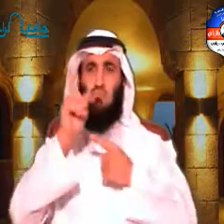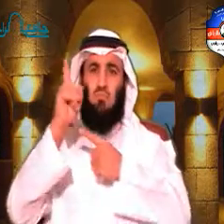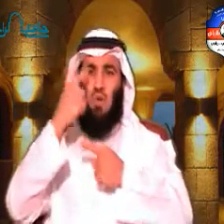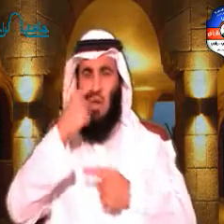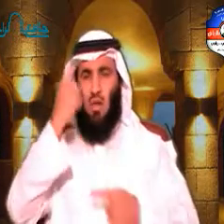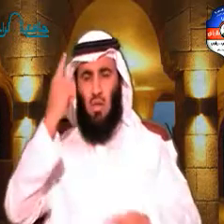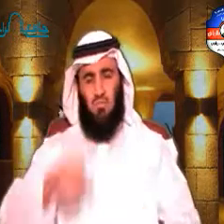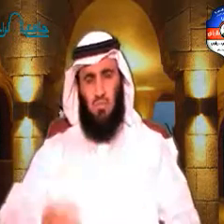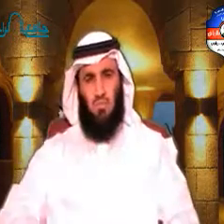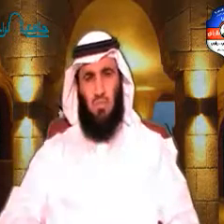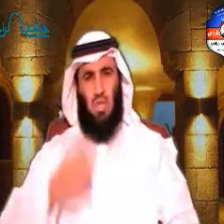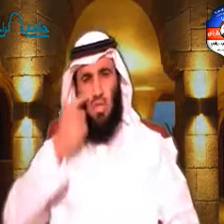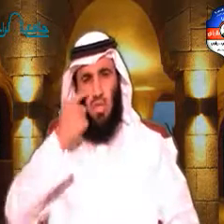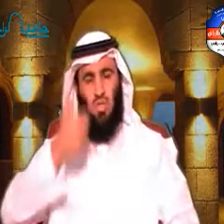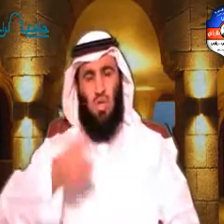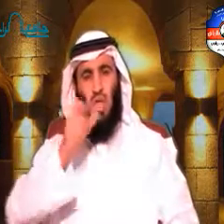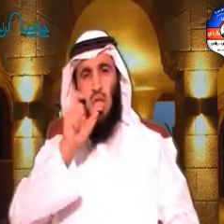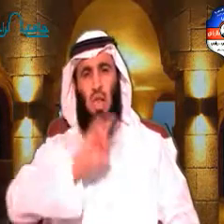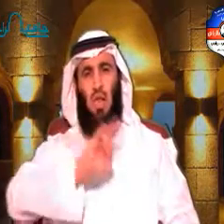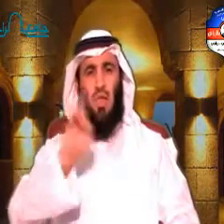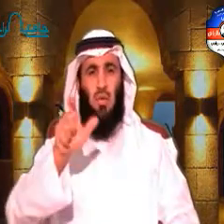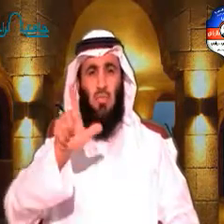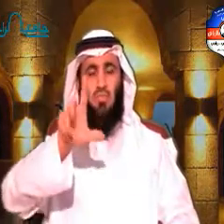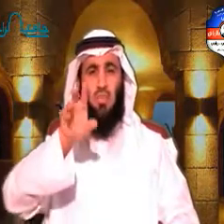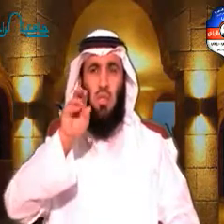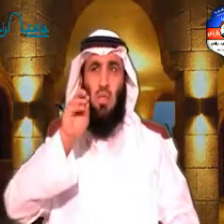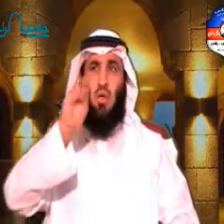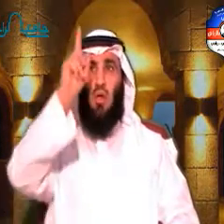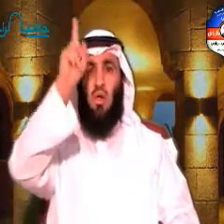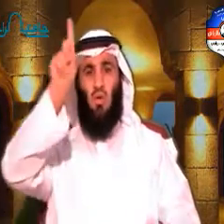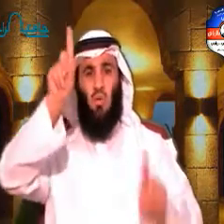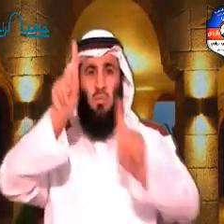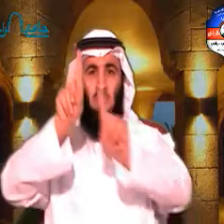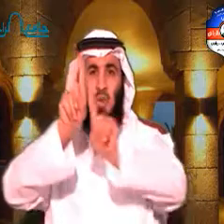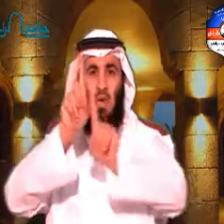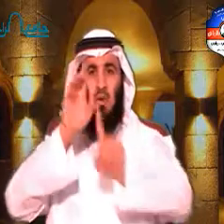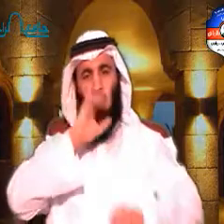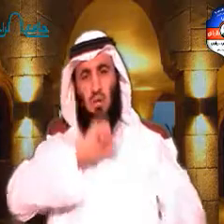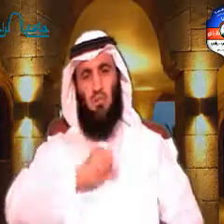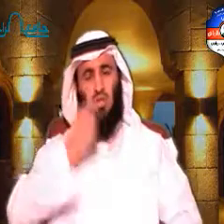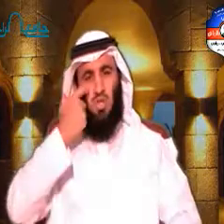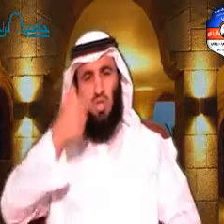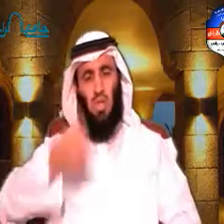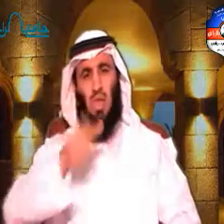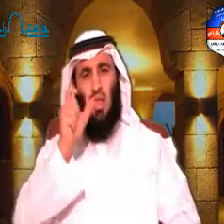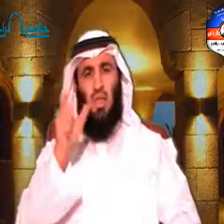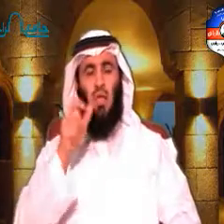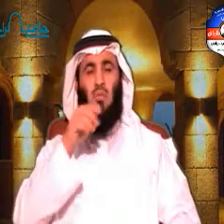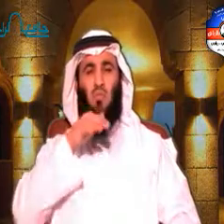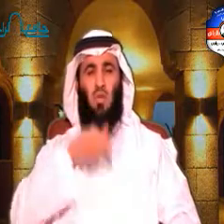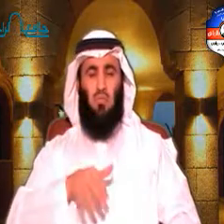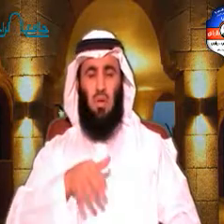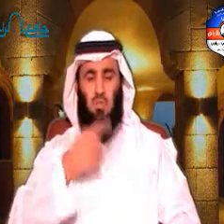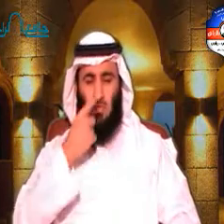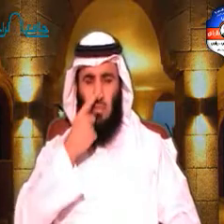لا إله إلا الله وحده لا شريك له، وأشهد أن سيدنا ونبينا